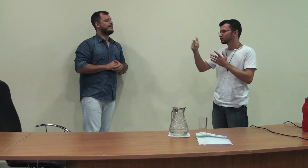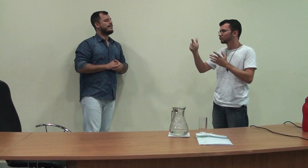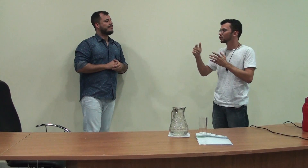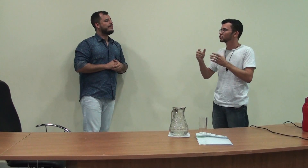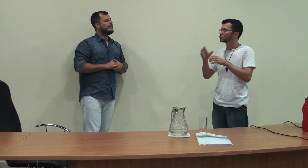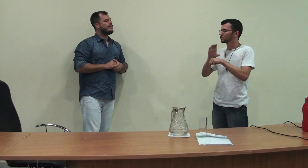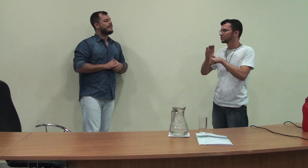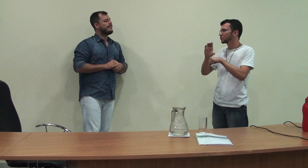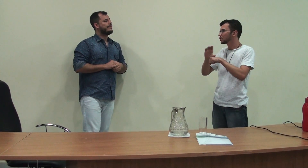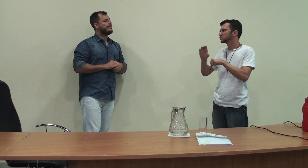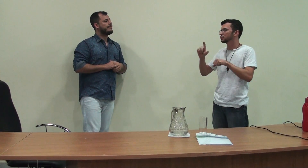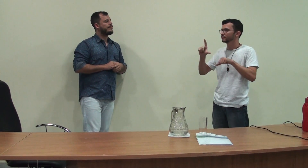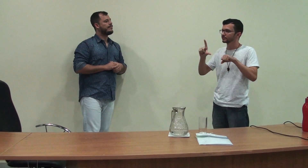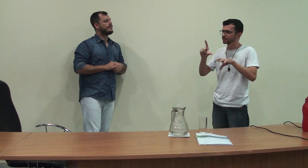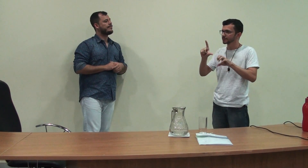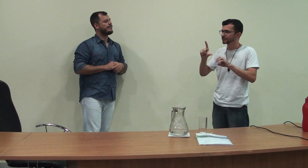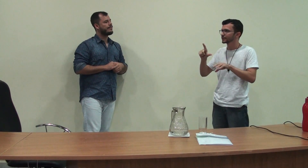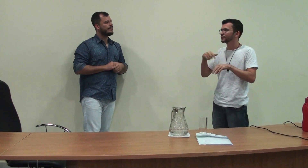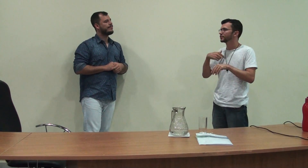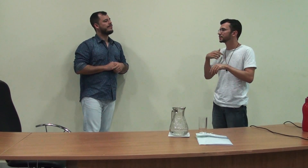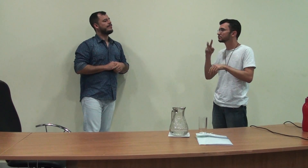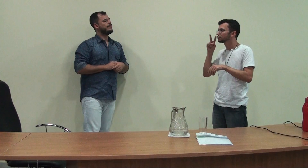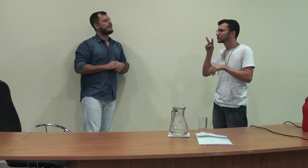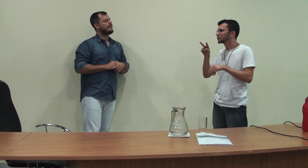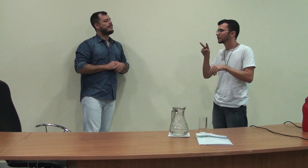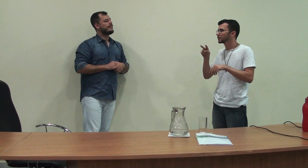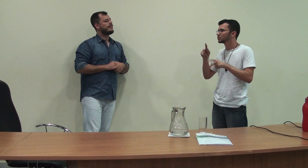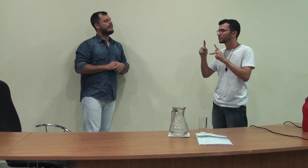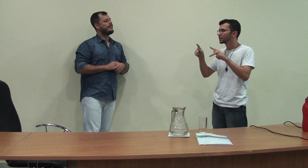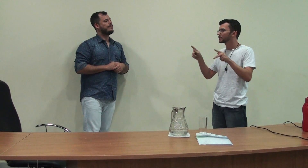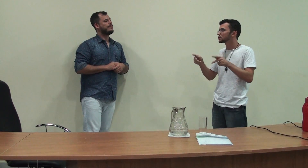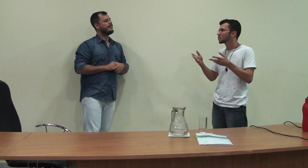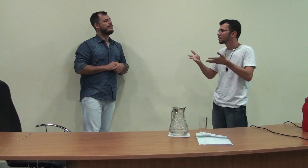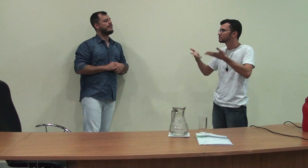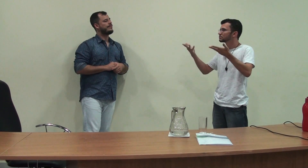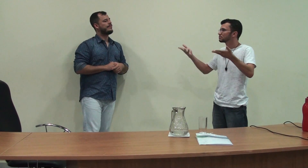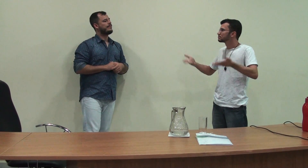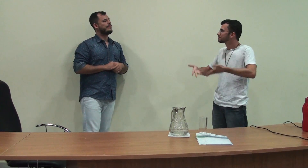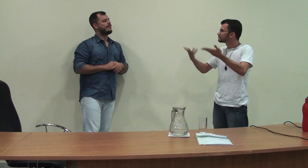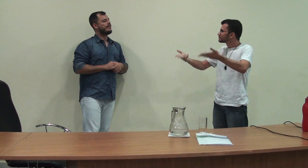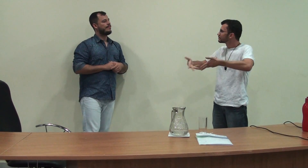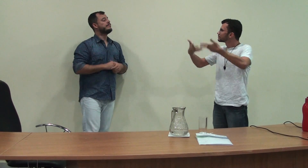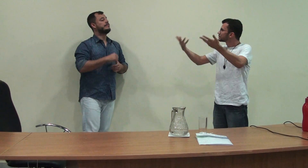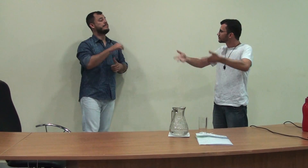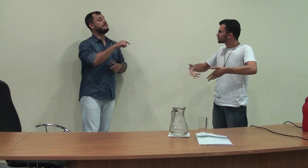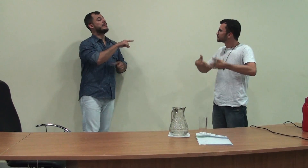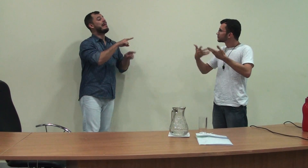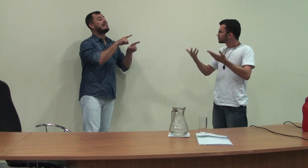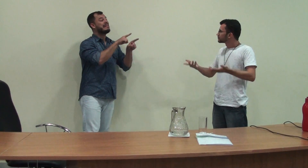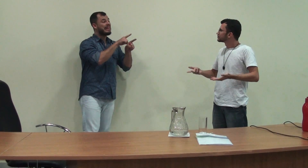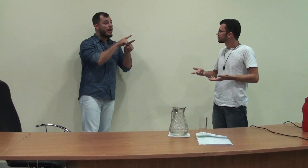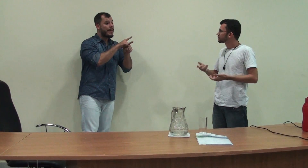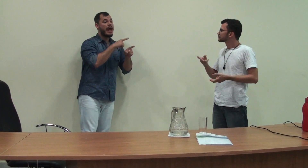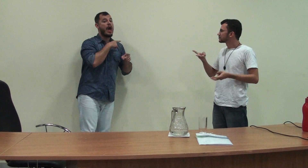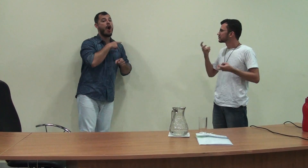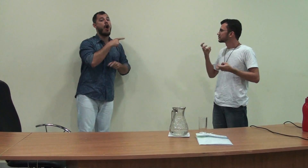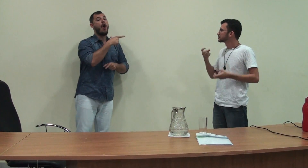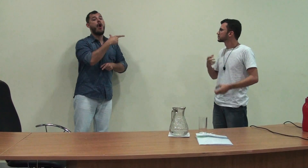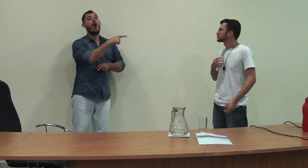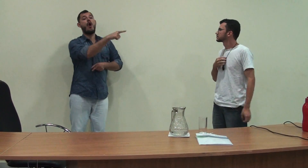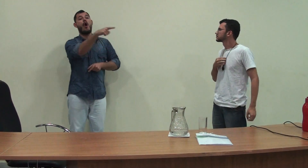Esse contato com outro surdo de cursos, de outras licenciaturas, outros professores, para